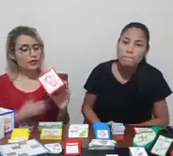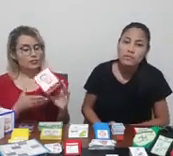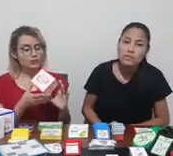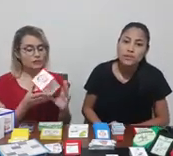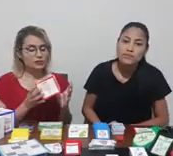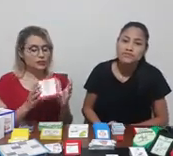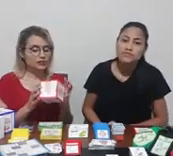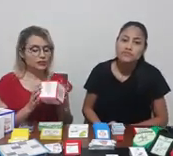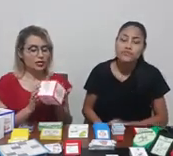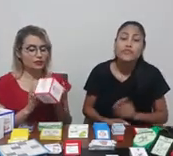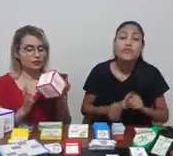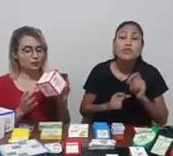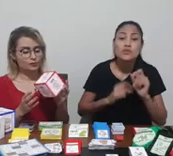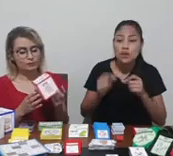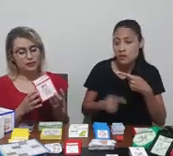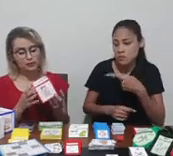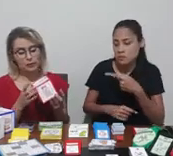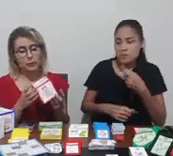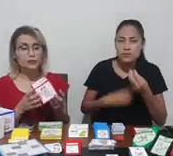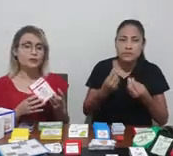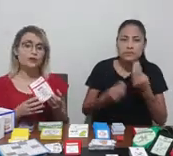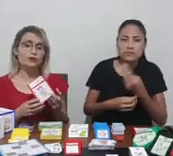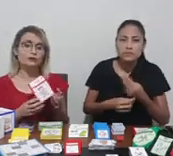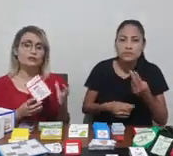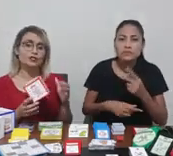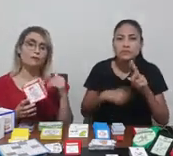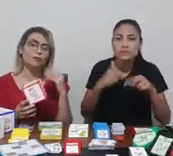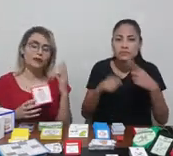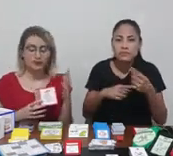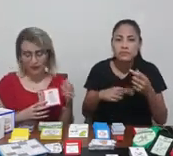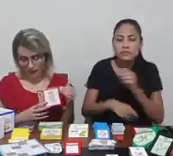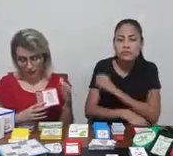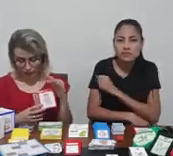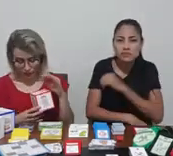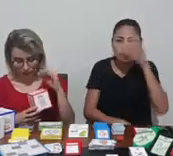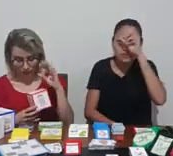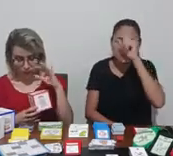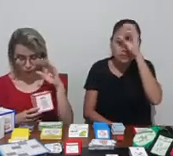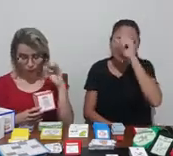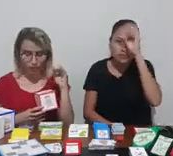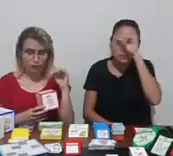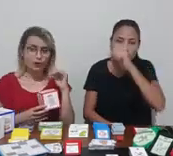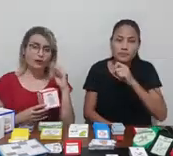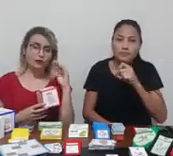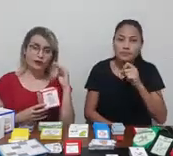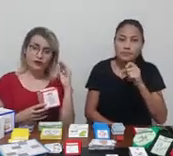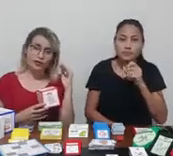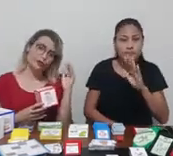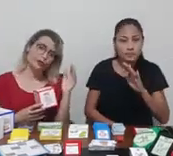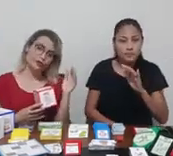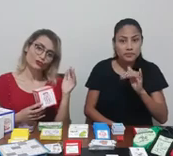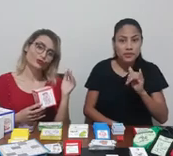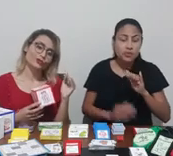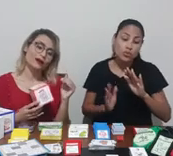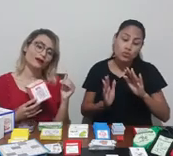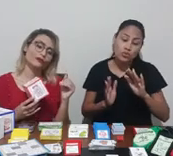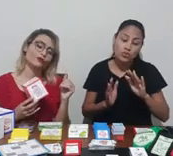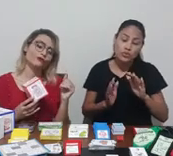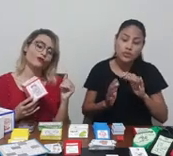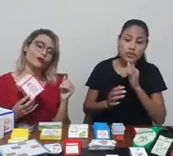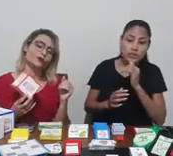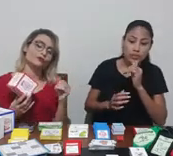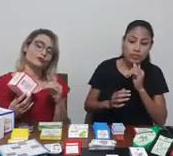que a gente faz com esses dadinhos? Bem, depois que os alunos já aprendem, aí eu estou já tirando um pouquinho da educação de surdos e aí